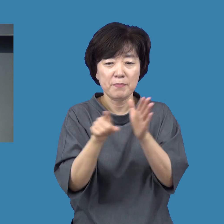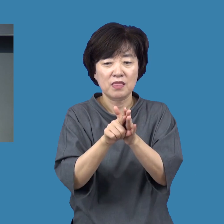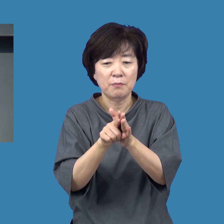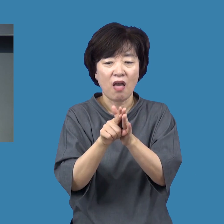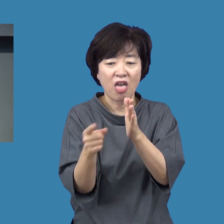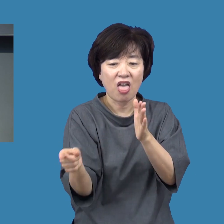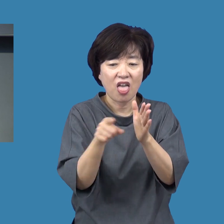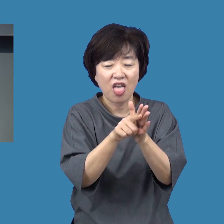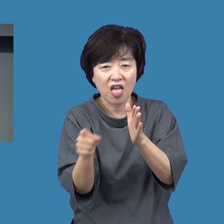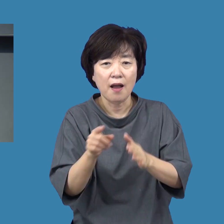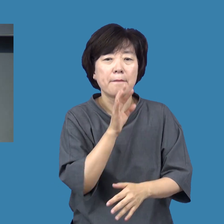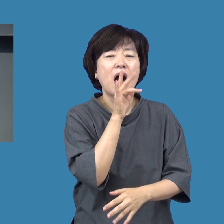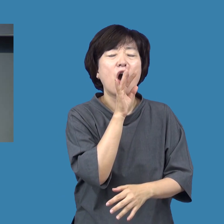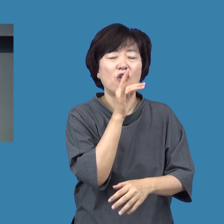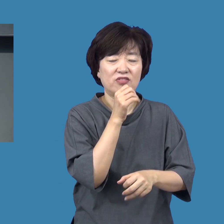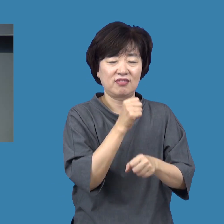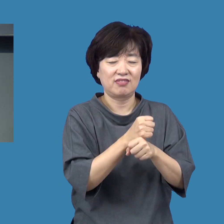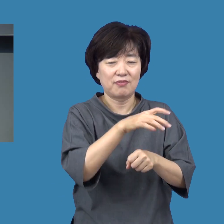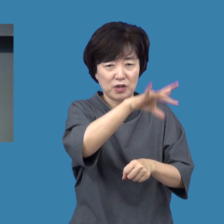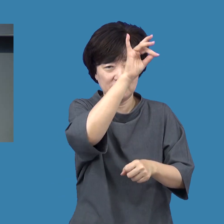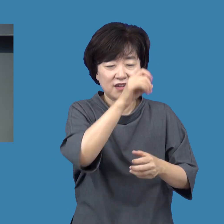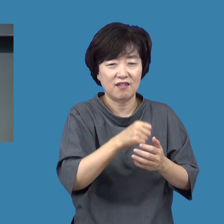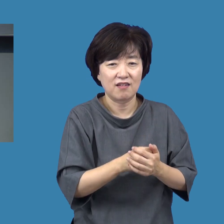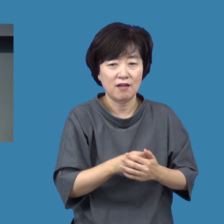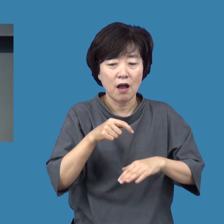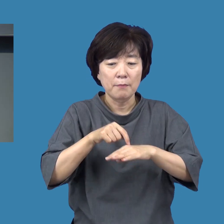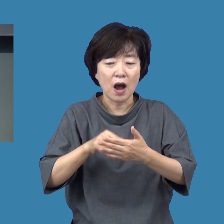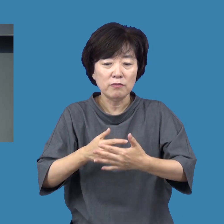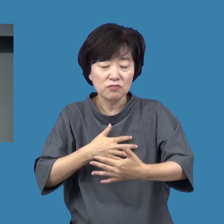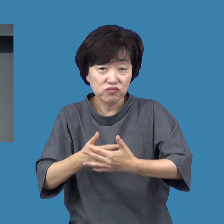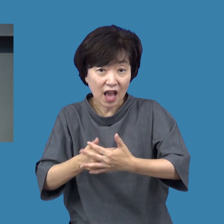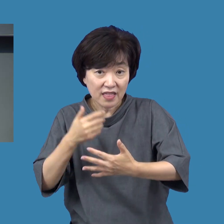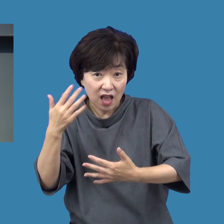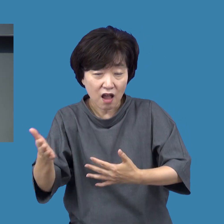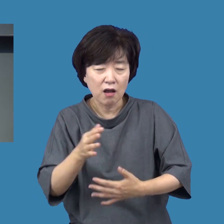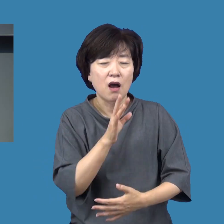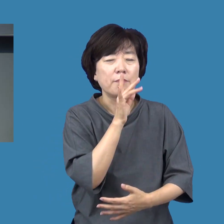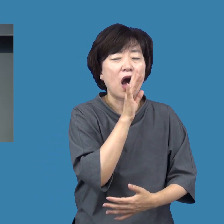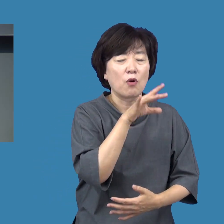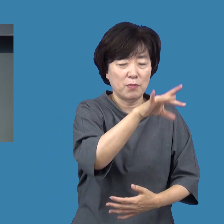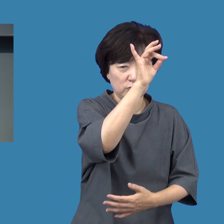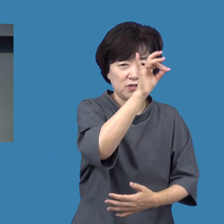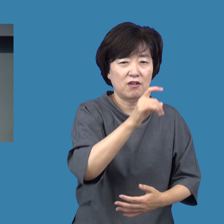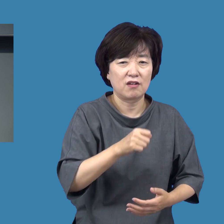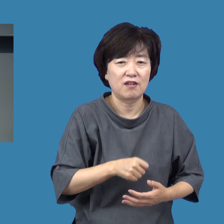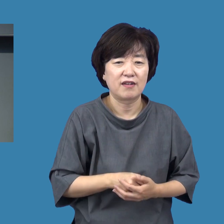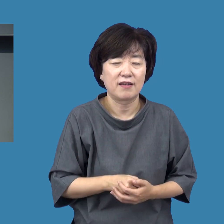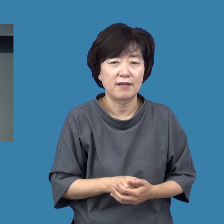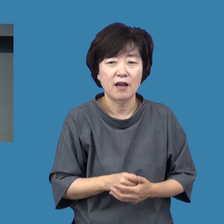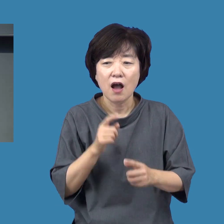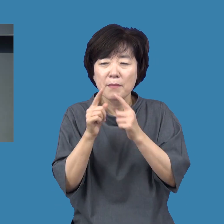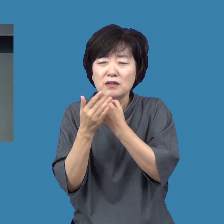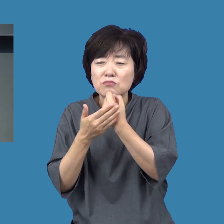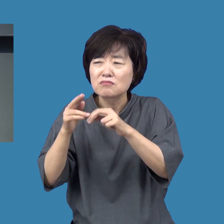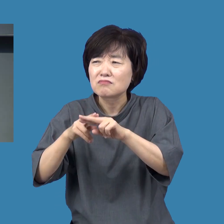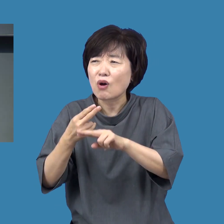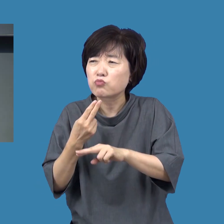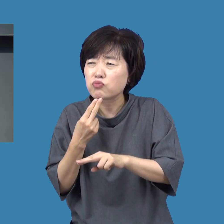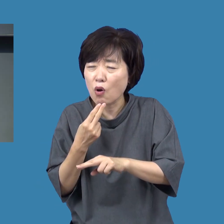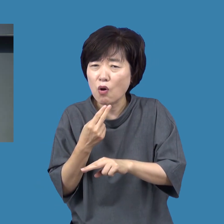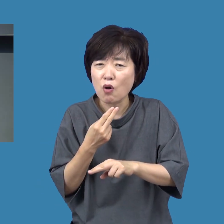방언으로 기도하십시오. 마음이 불안하십니까? 그럼 방언으로 기도하십시오. 말씀에 은혜가 없으십니까?